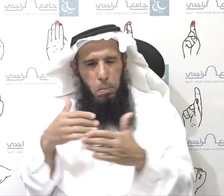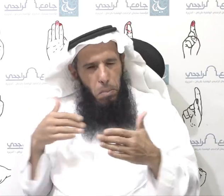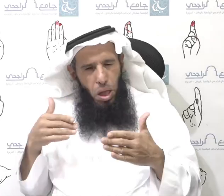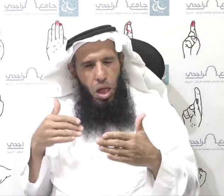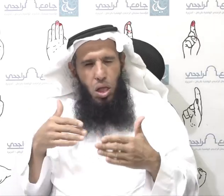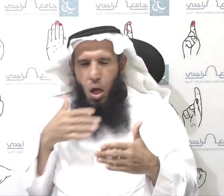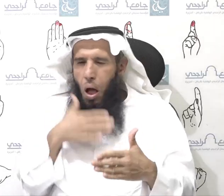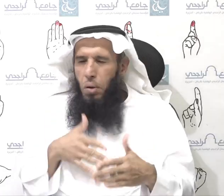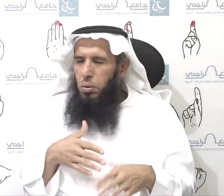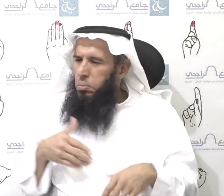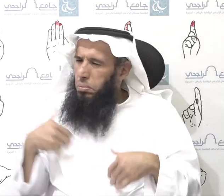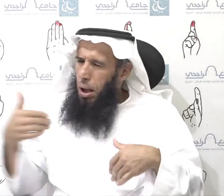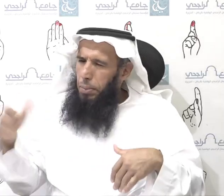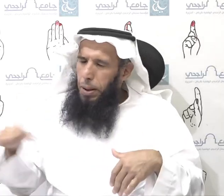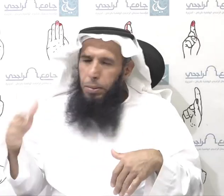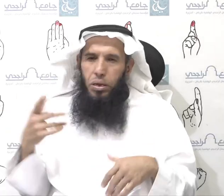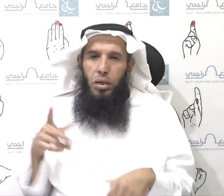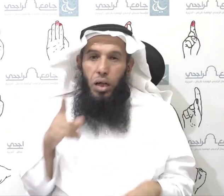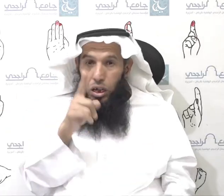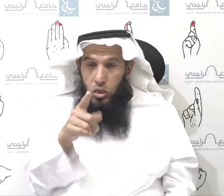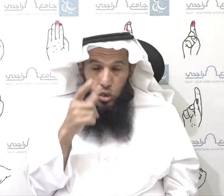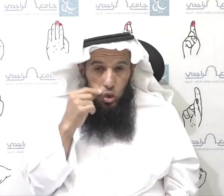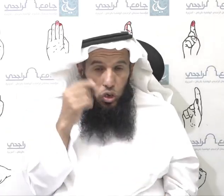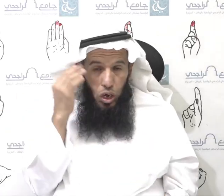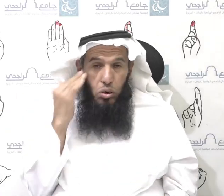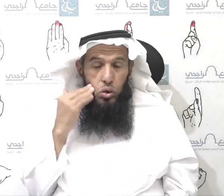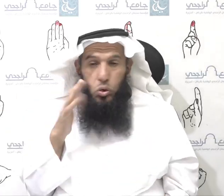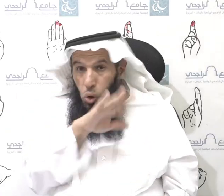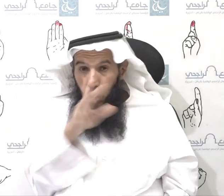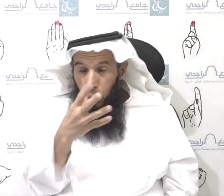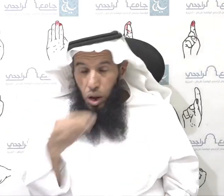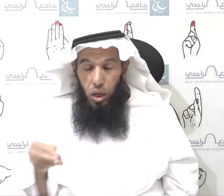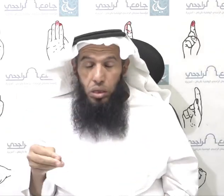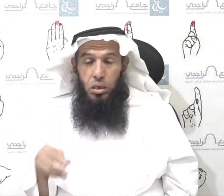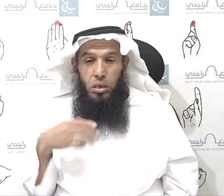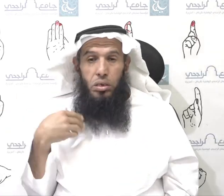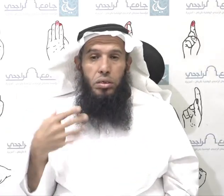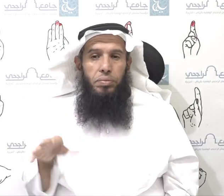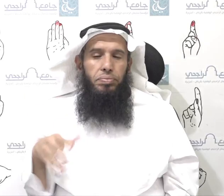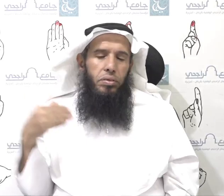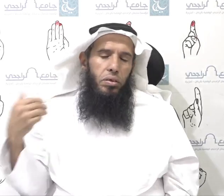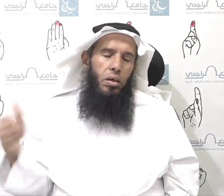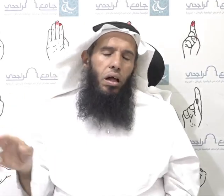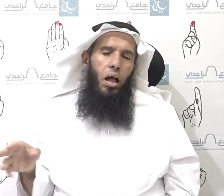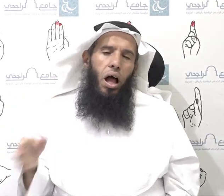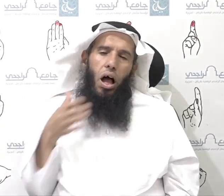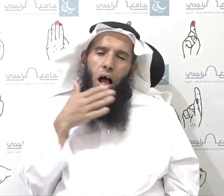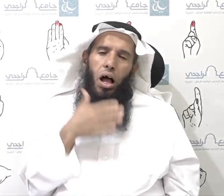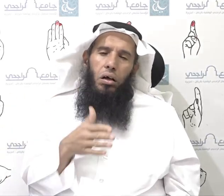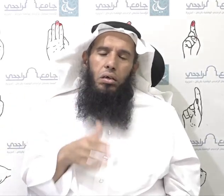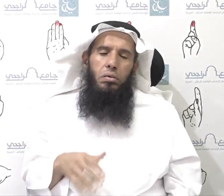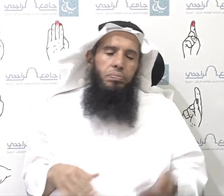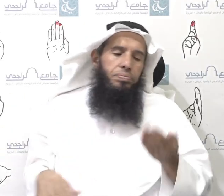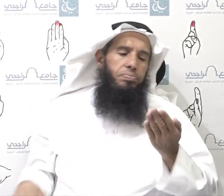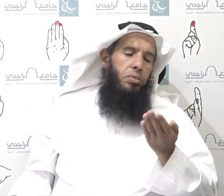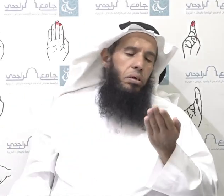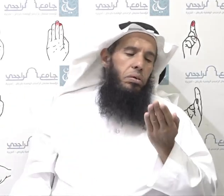وأيتها البنت، يؤلمهم بعدكم عنهم وانصرافكم عنهم، بجوالاتكم